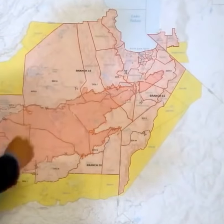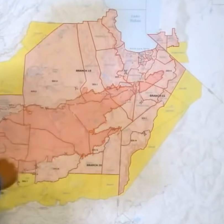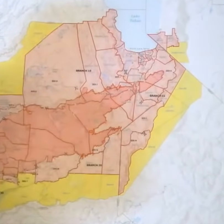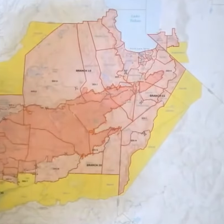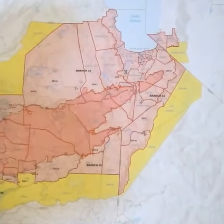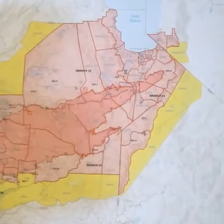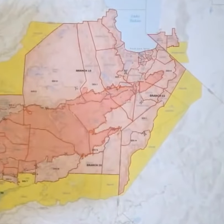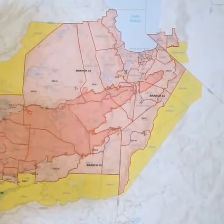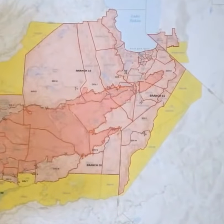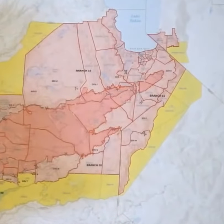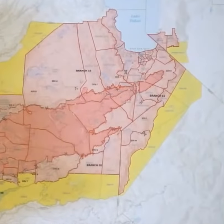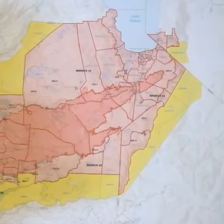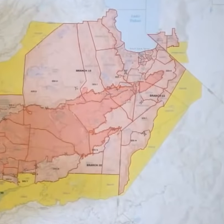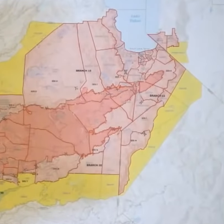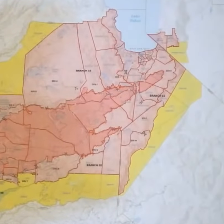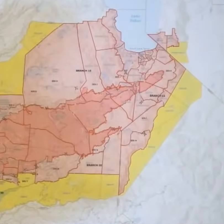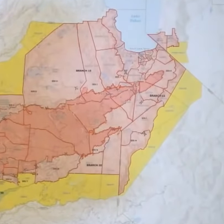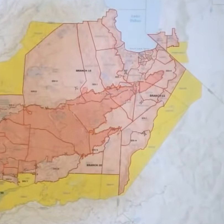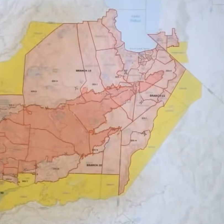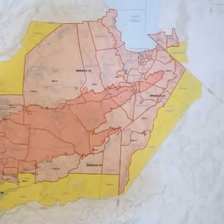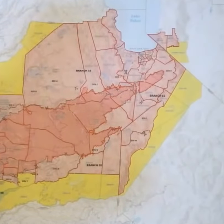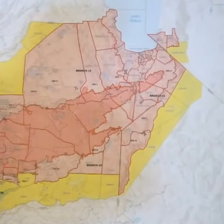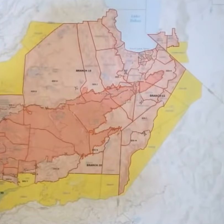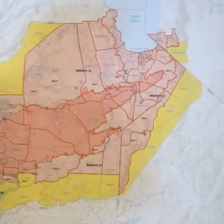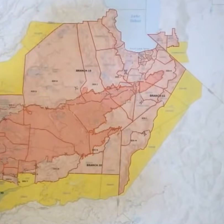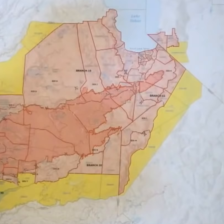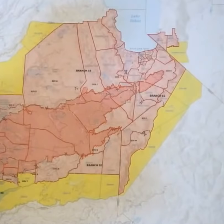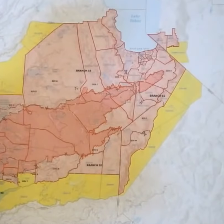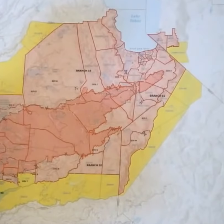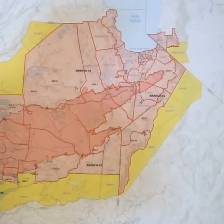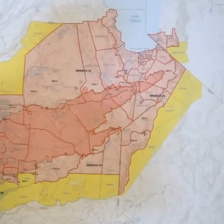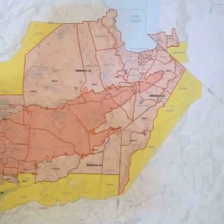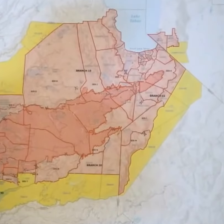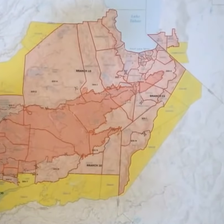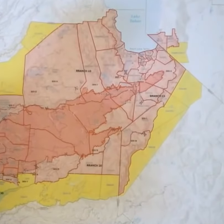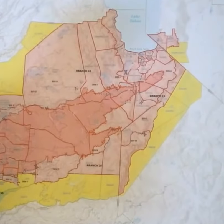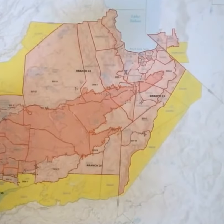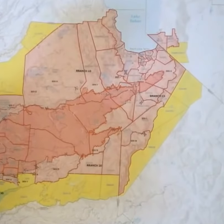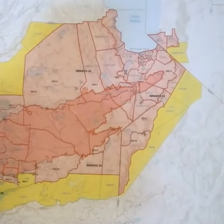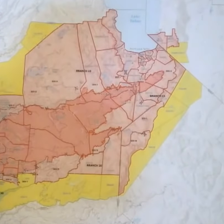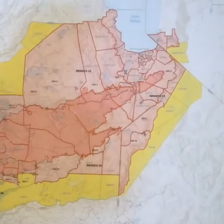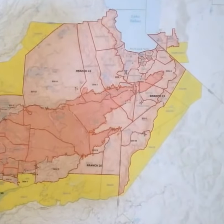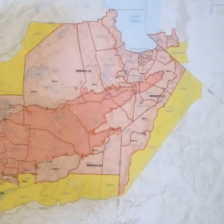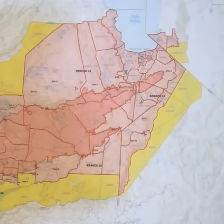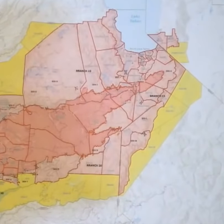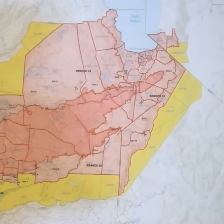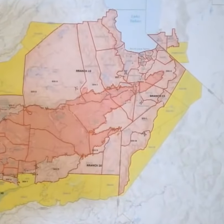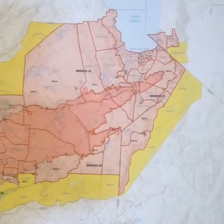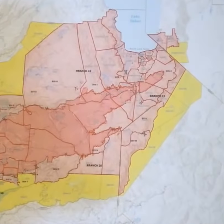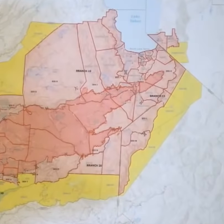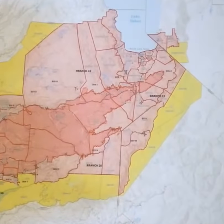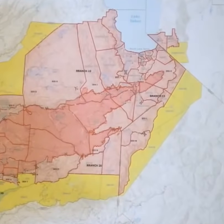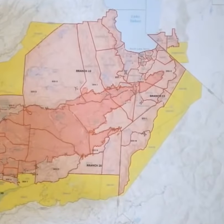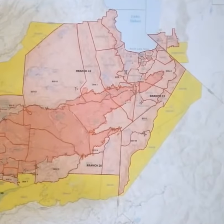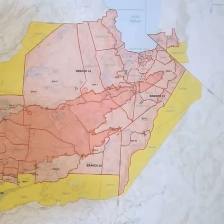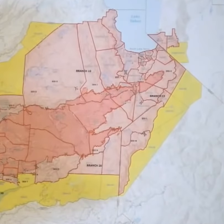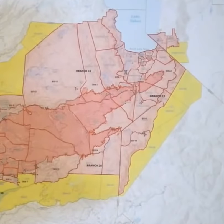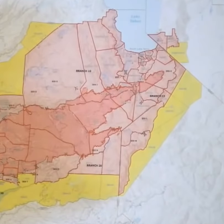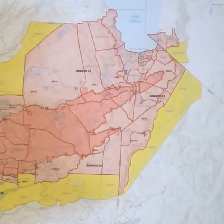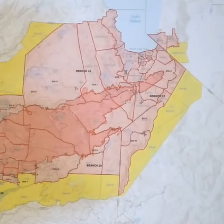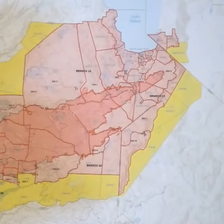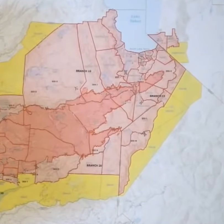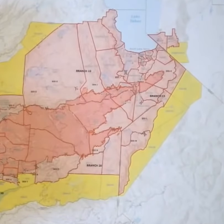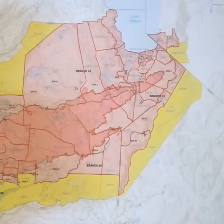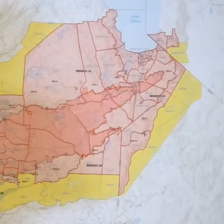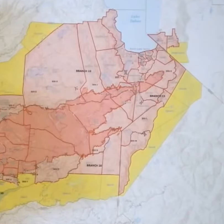órdenes, es tiempo de irnos, es tiempo de evacuar esa área geográfica porque hay una amenaza letal presentada a